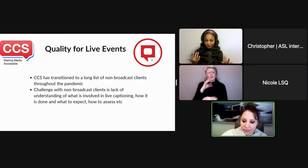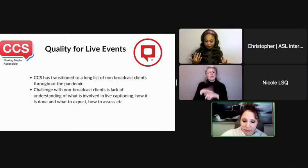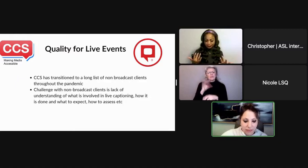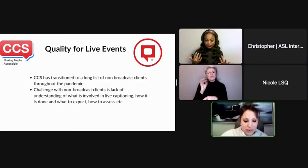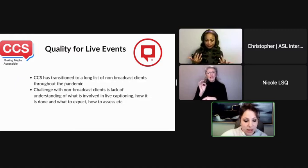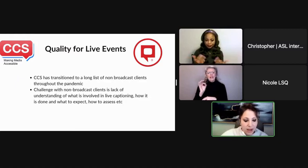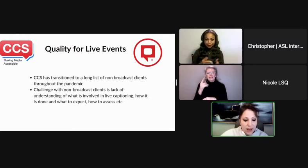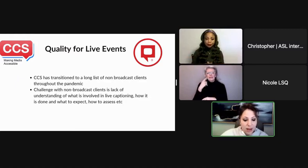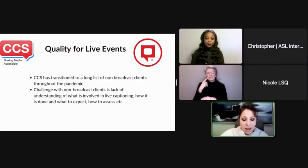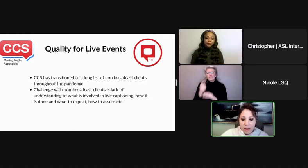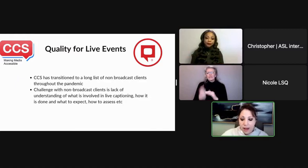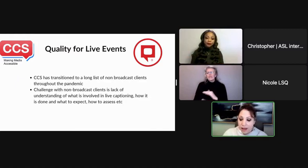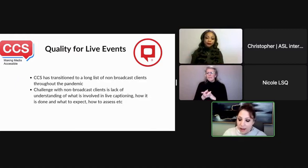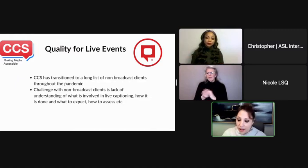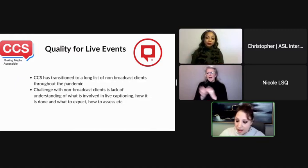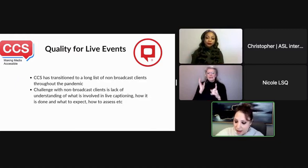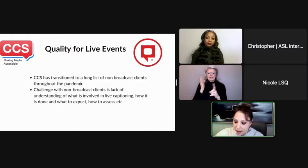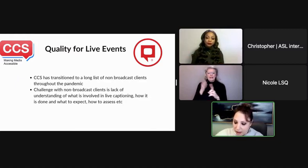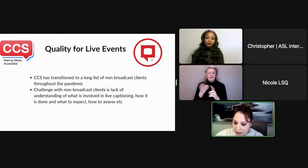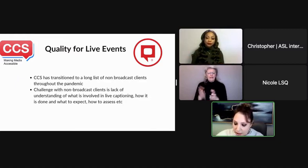pour les événements en direct.